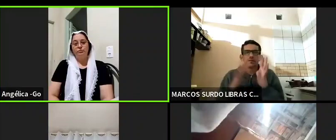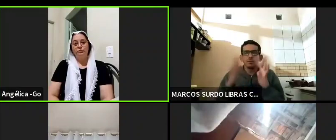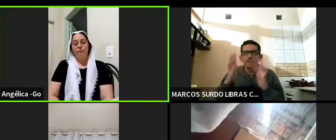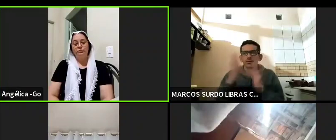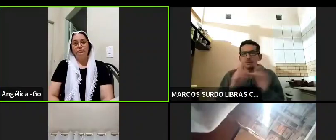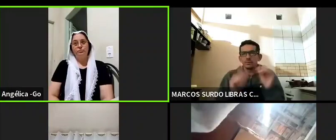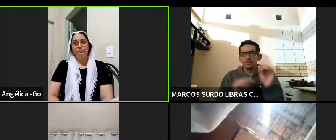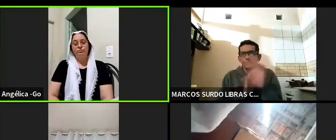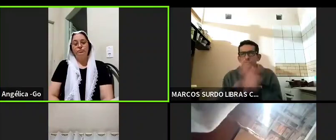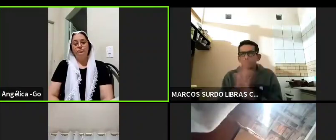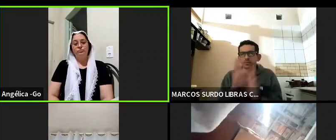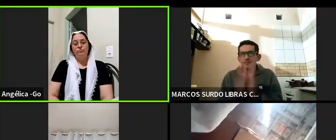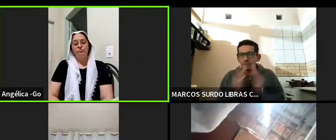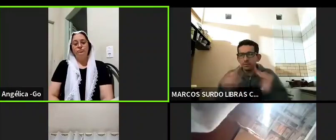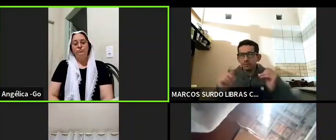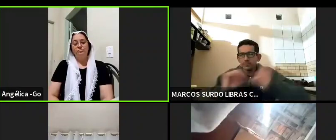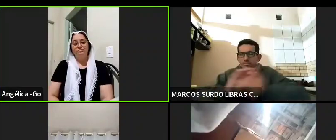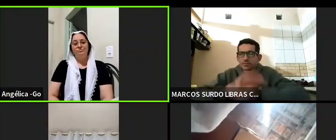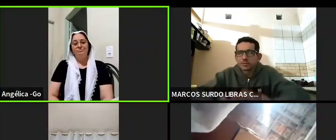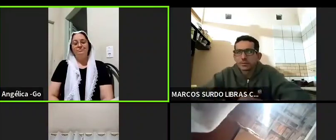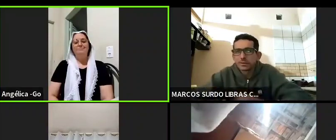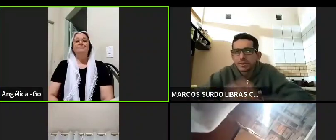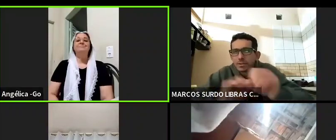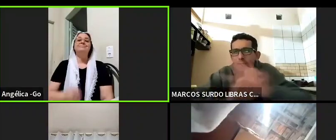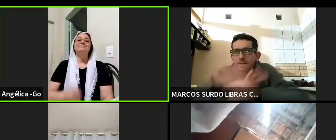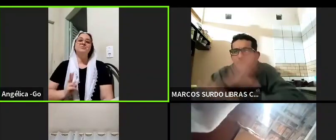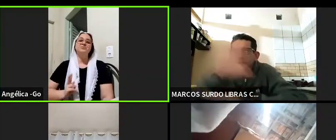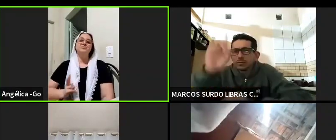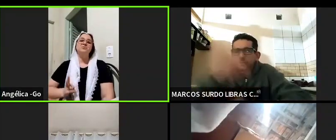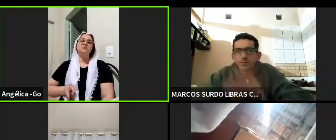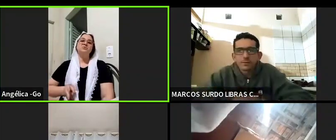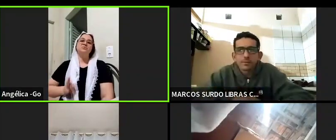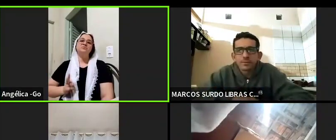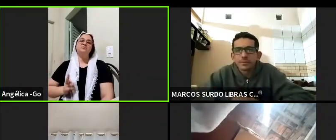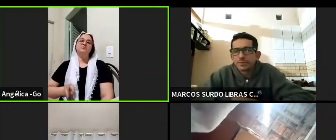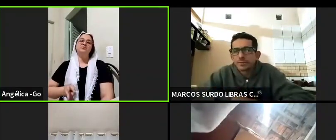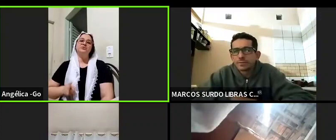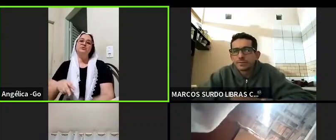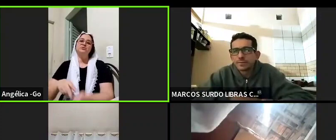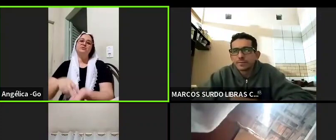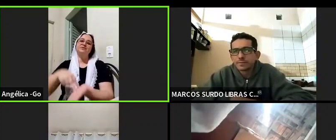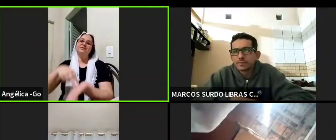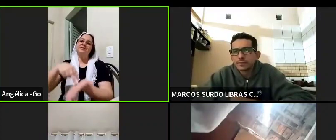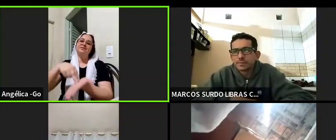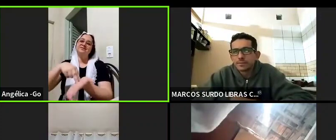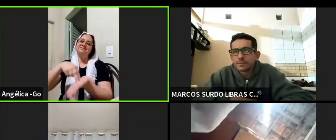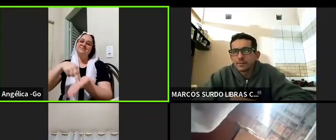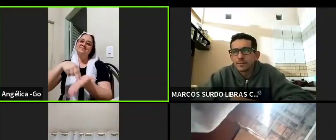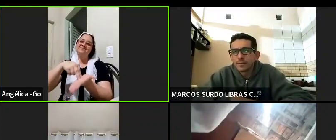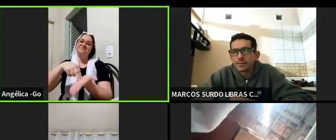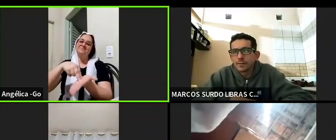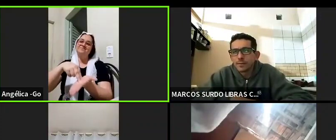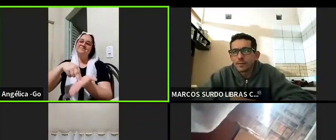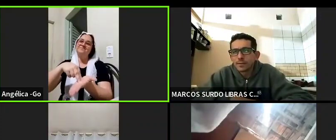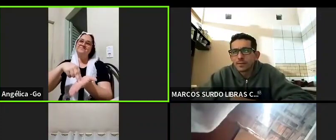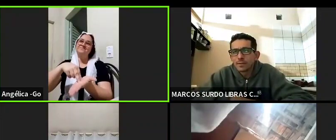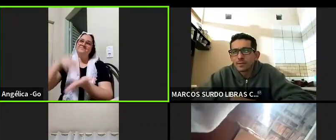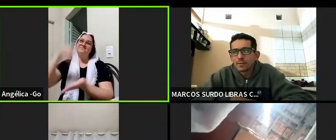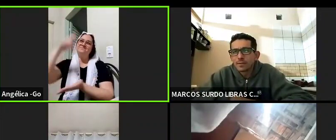Porque na hora que você entrar, na hora que você falar, na hora que, onde você pisar, aleluia, eu te tomo com a minha presença.